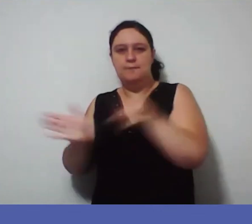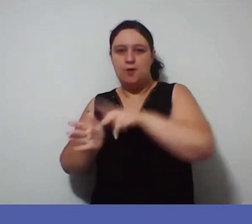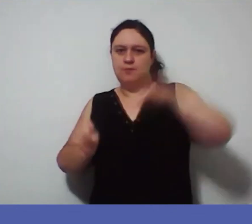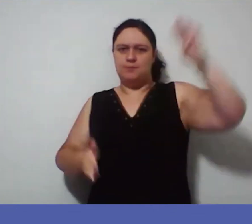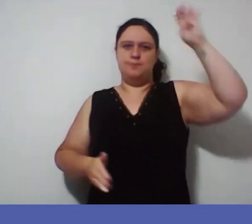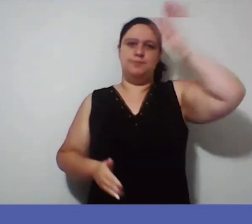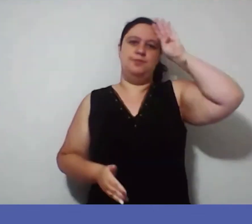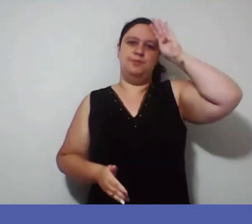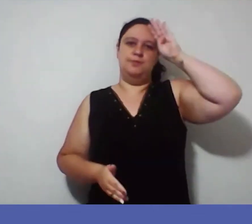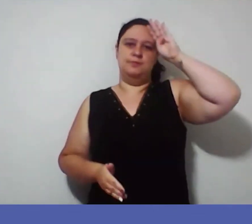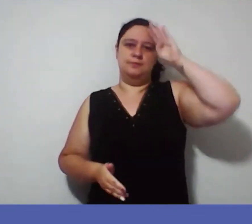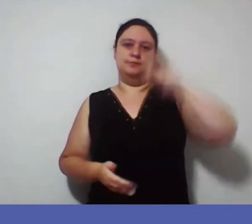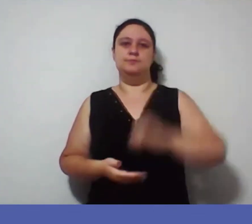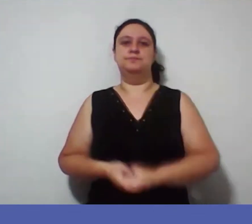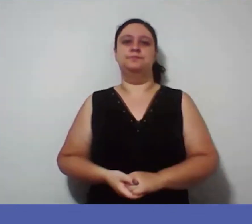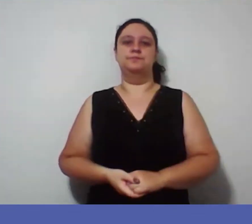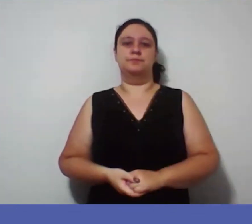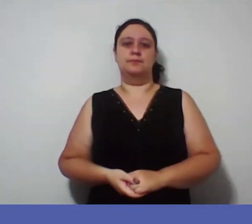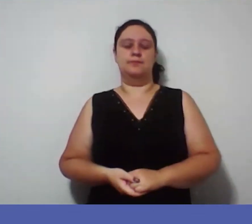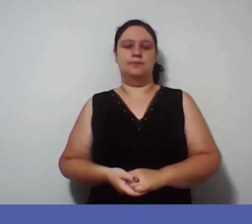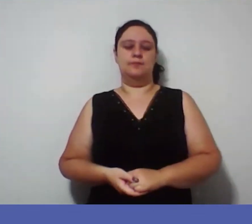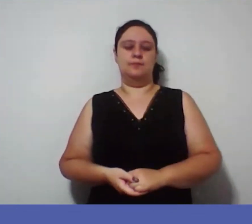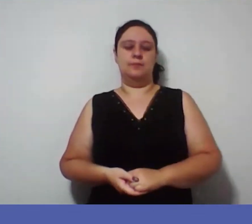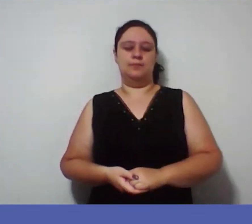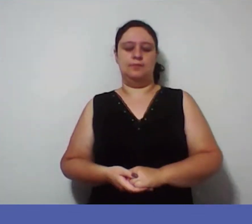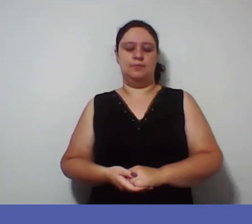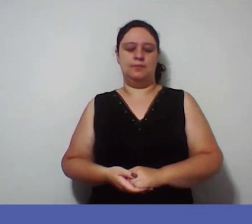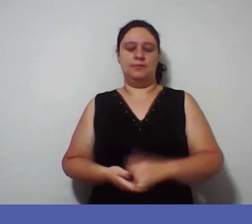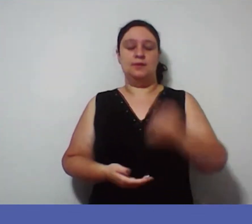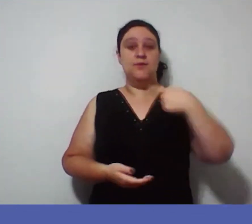Eu saí muito otimista.